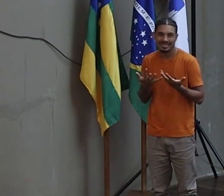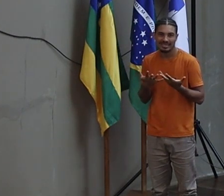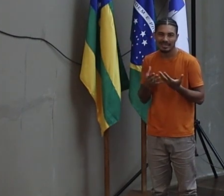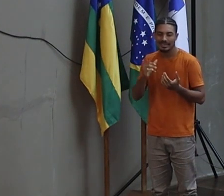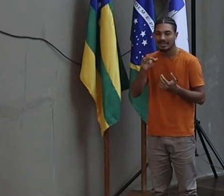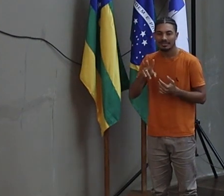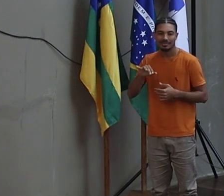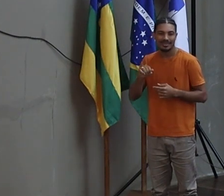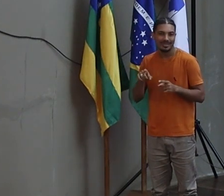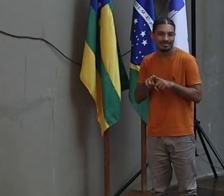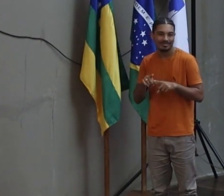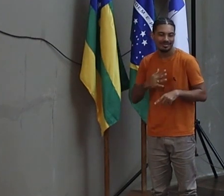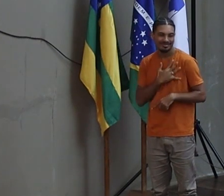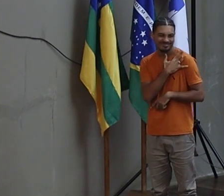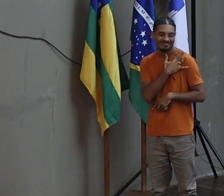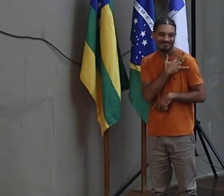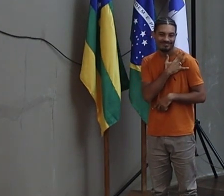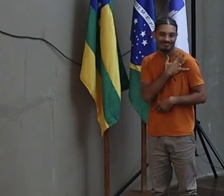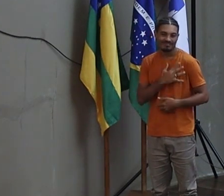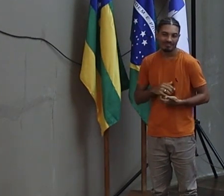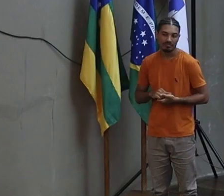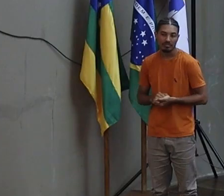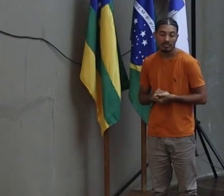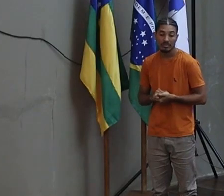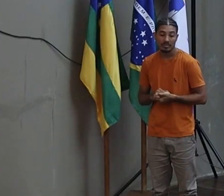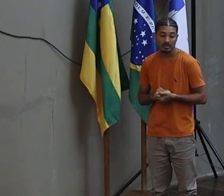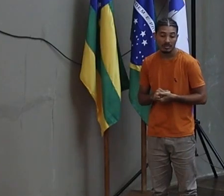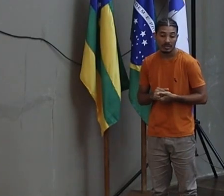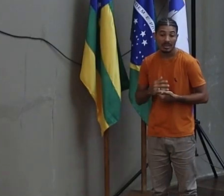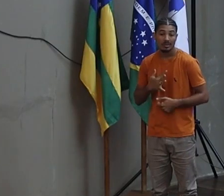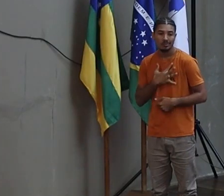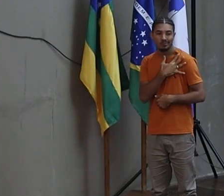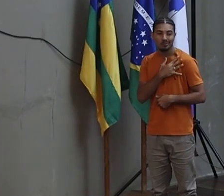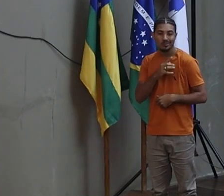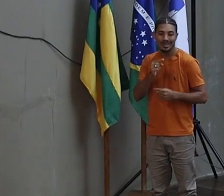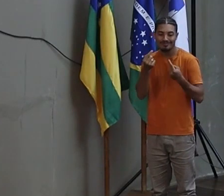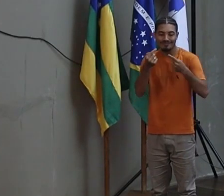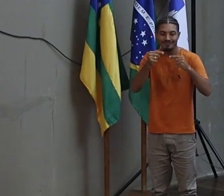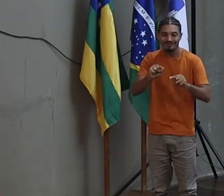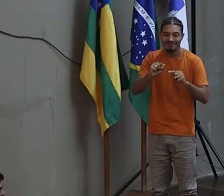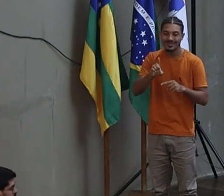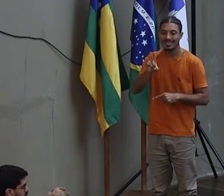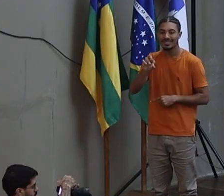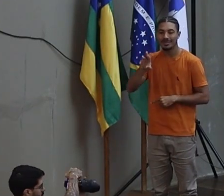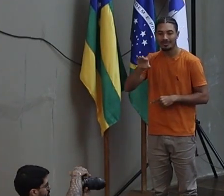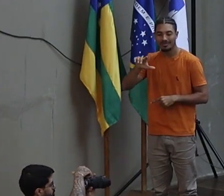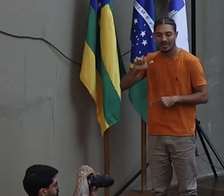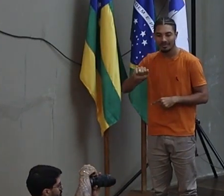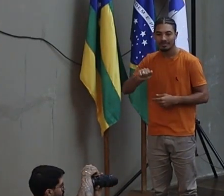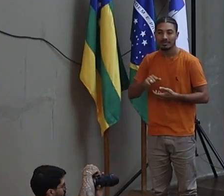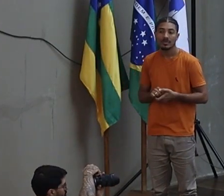um golpe civil, né? A gente pode dizer assim, né? Que foi o golpe contra a presidenta Dilma, né? Então, um golpe